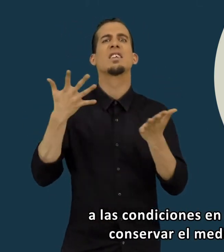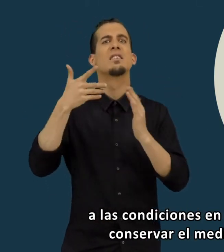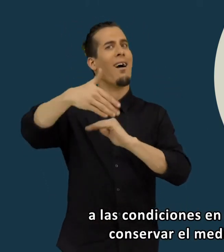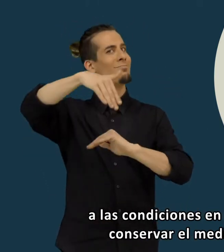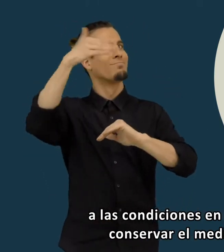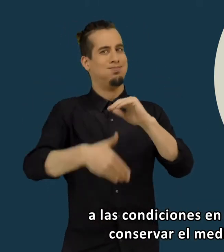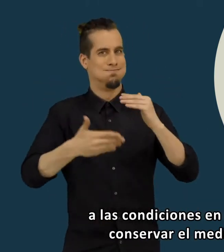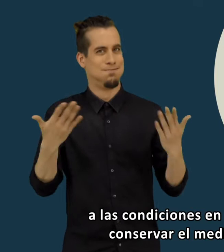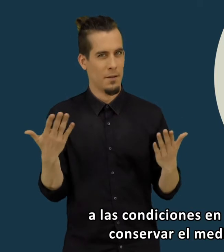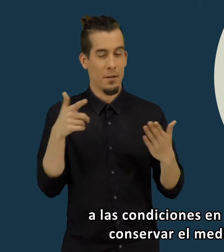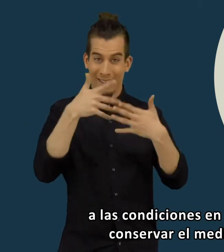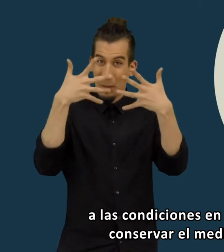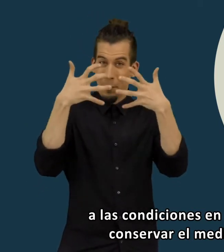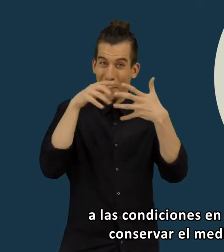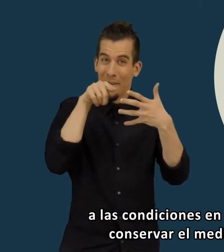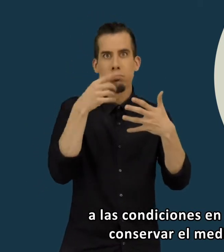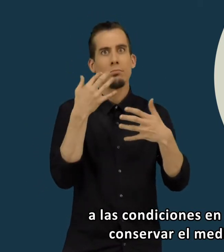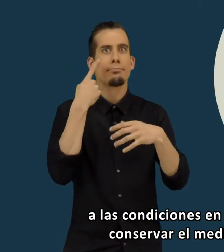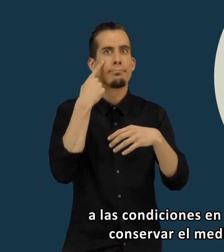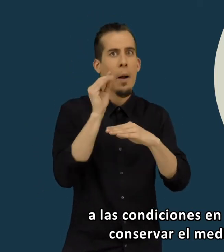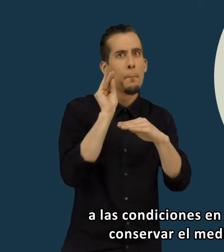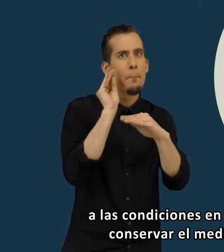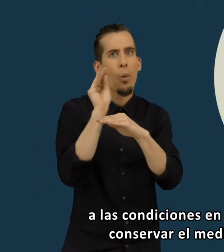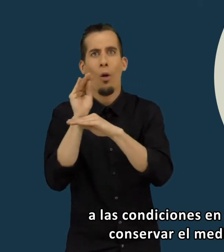a las condiciones en que se debe conservar el medicamento